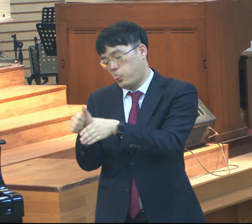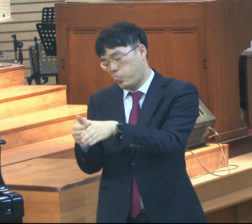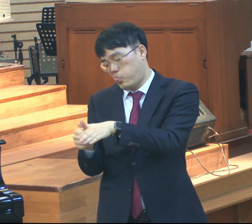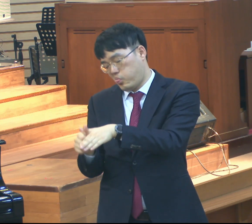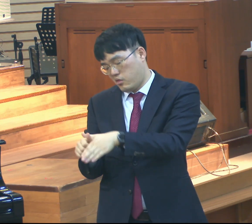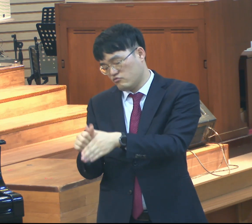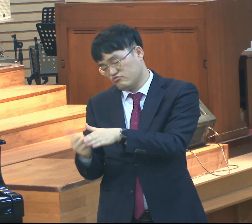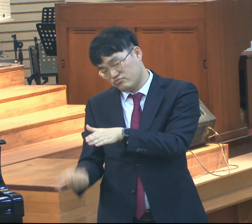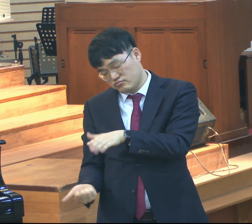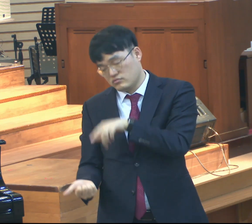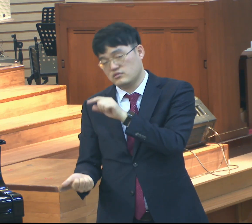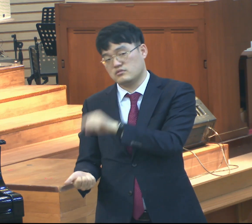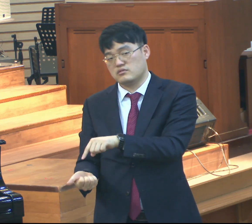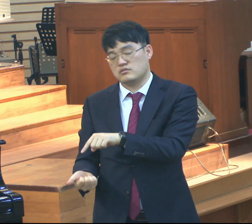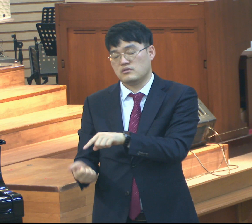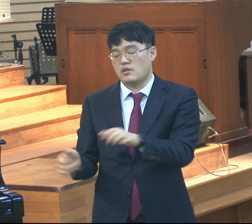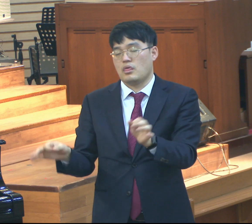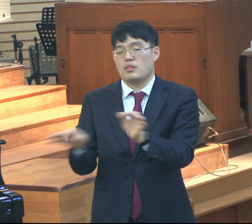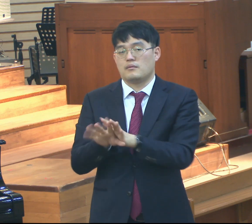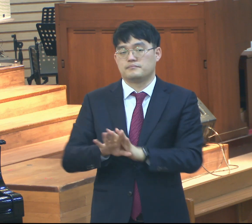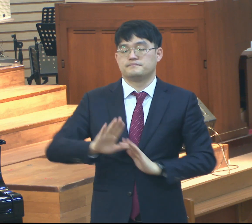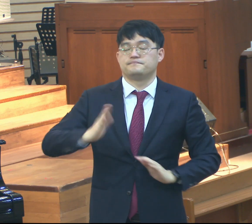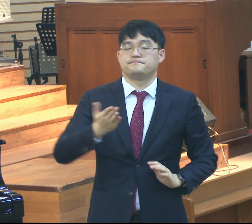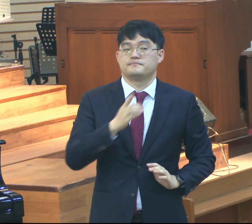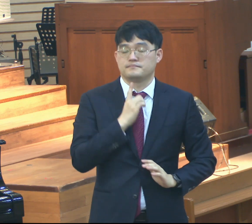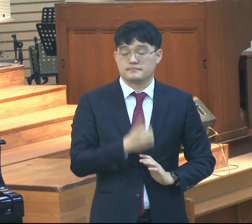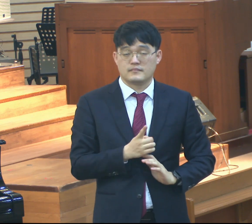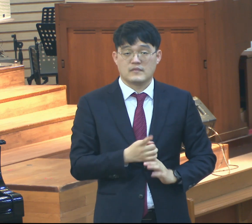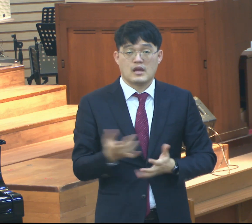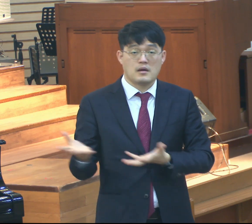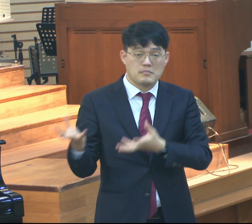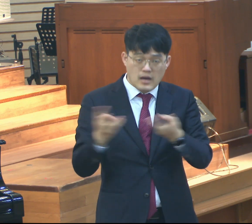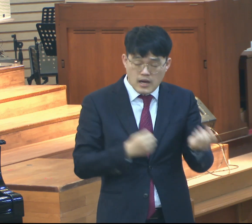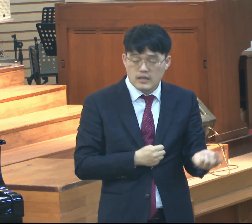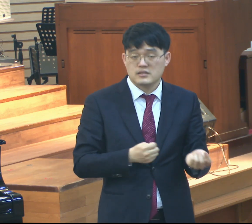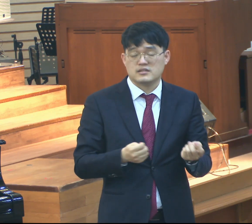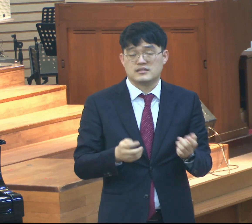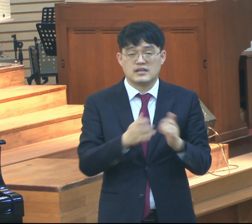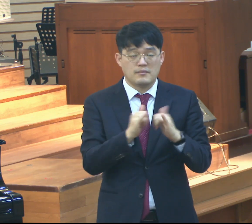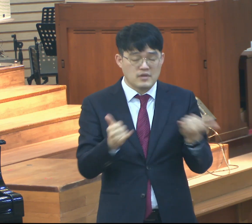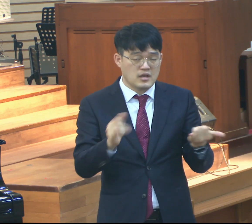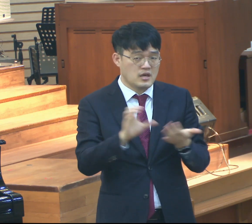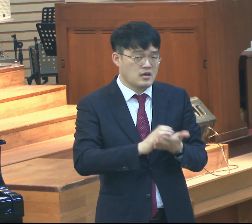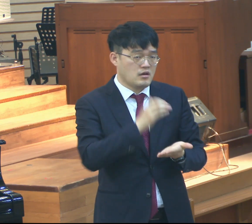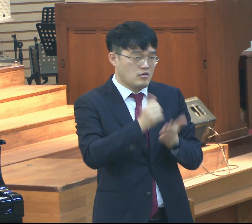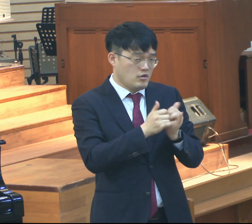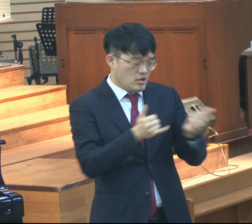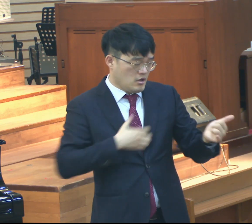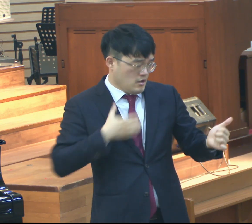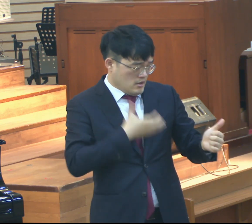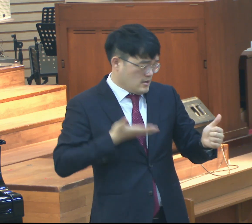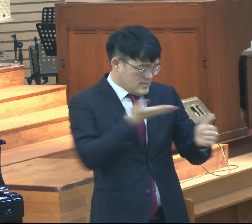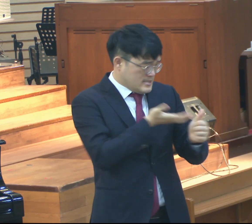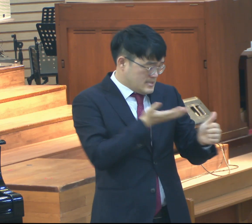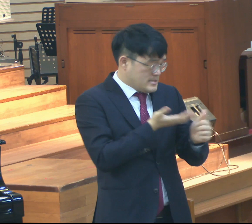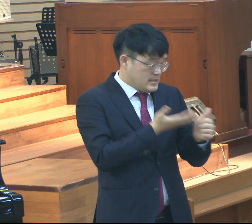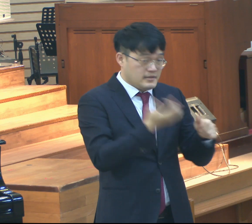상황에서 그는 그렇게 사라지게 되었습니다. 많은 그리스도인들을 고통하다가 그가 하나님의 심판을 받았다고